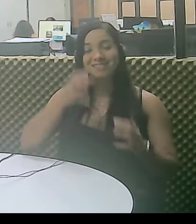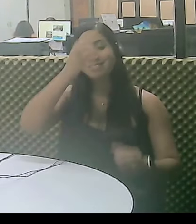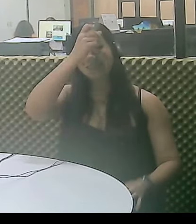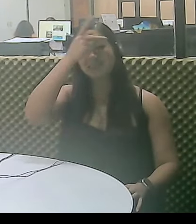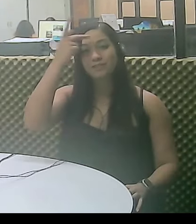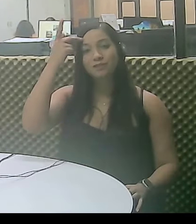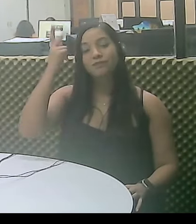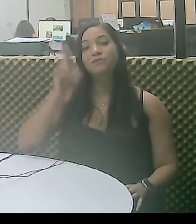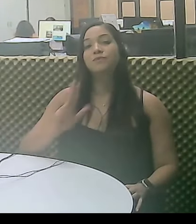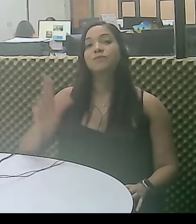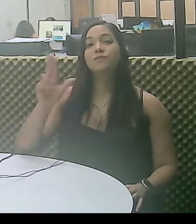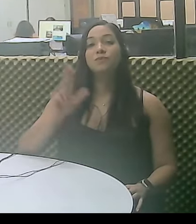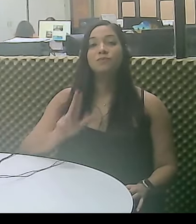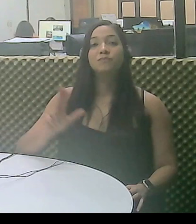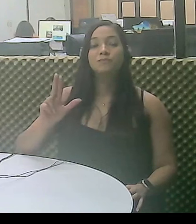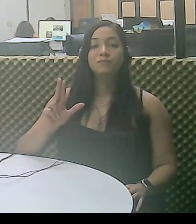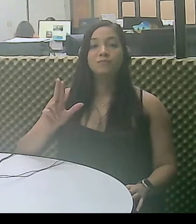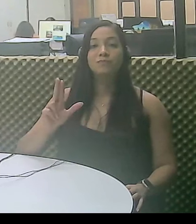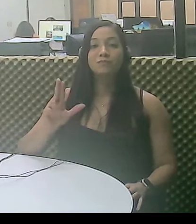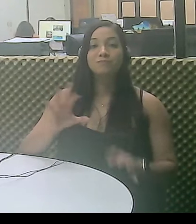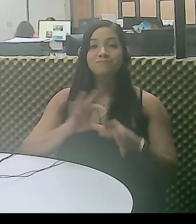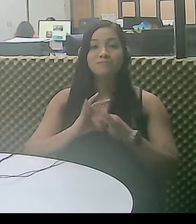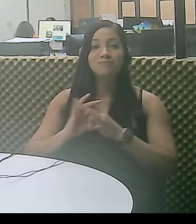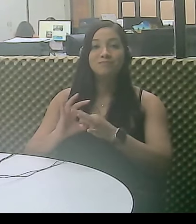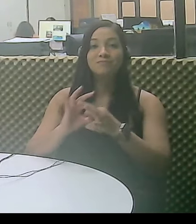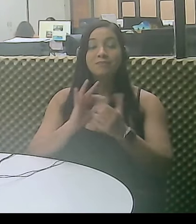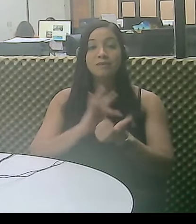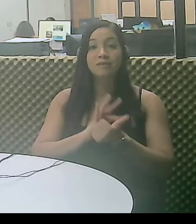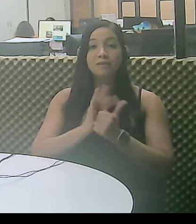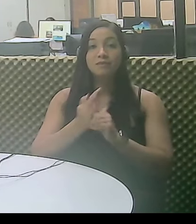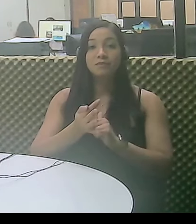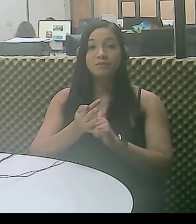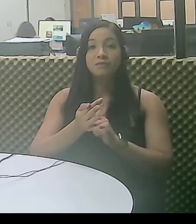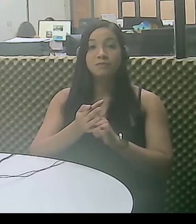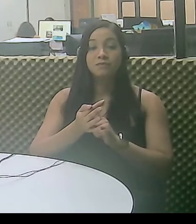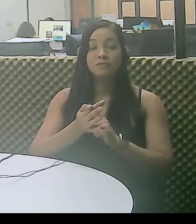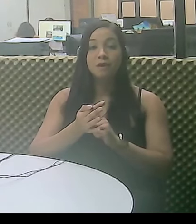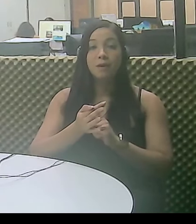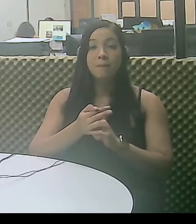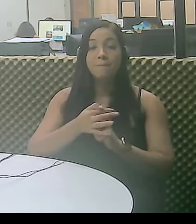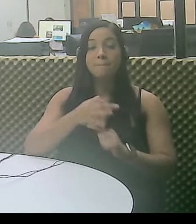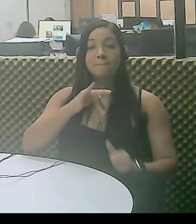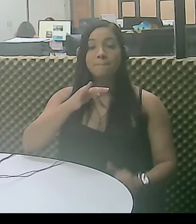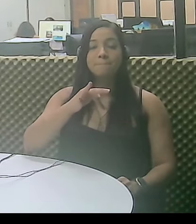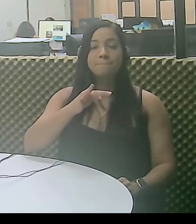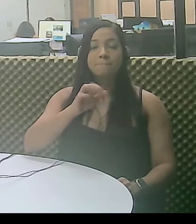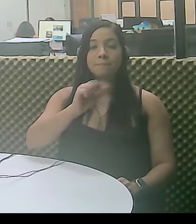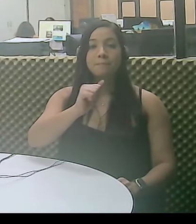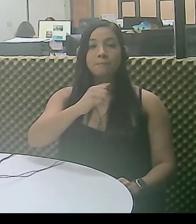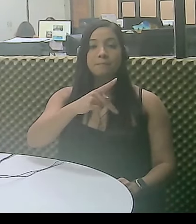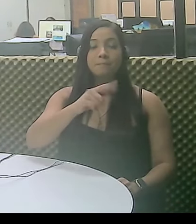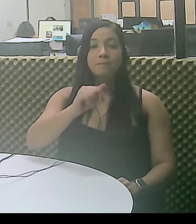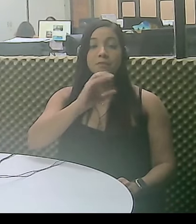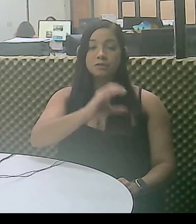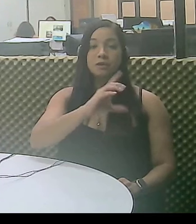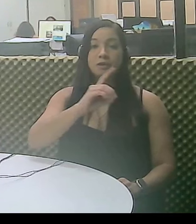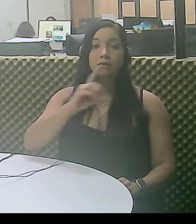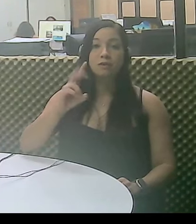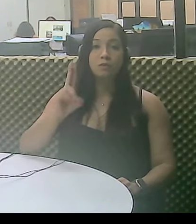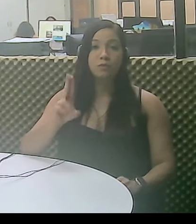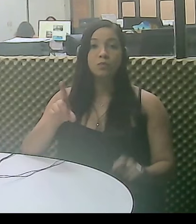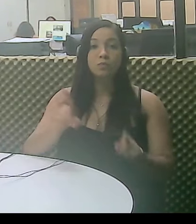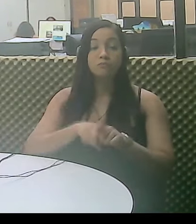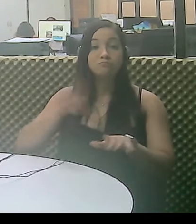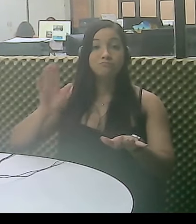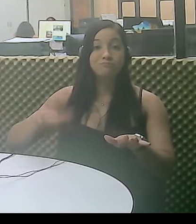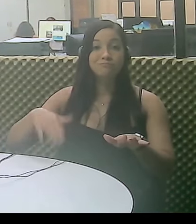Prefeitura de Uberlândia, formada por meio da parceria entre Futel, Clube Desportivo para Deficientes de Uberlândia, CDDU, e